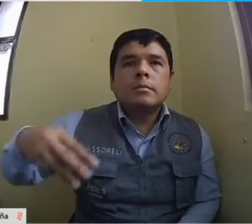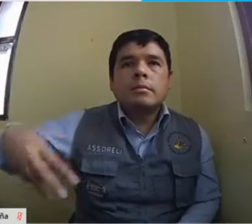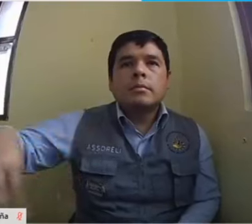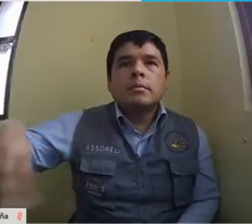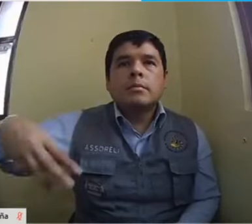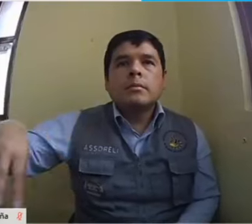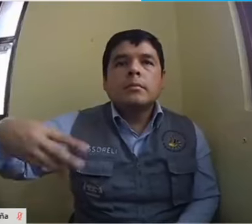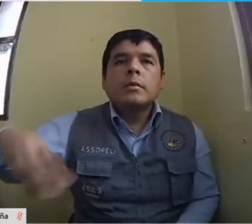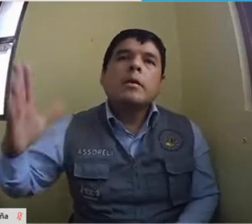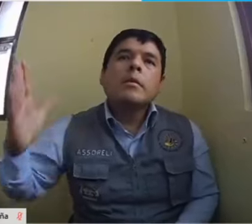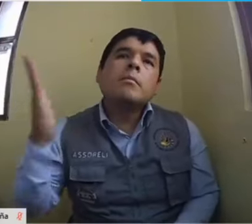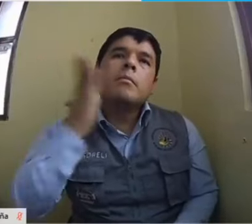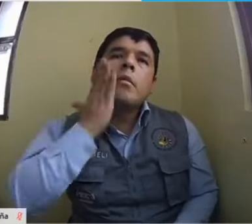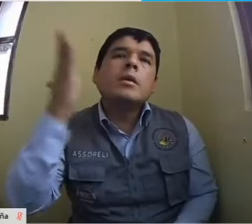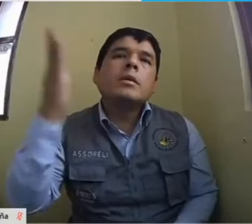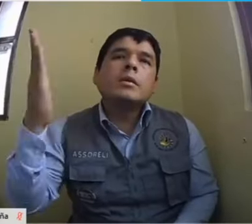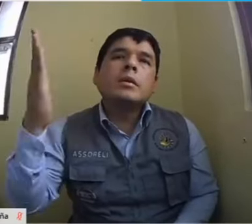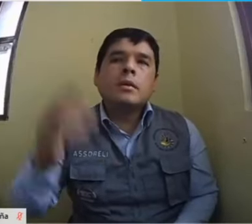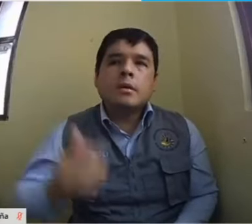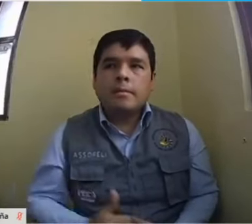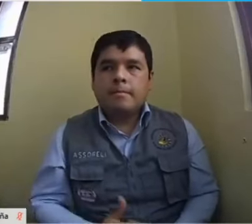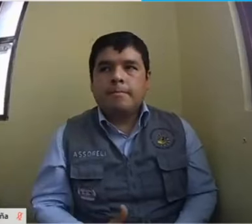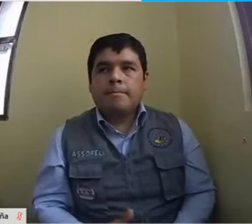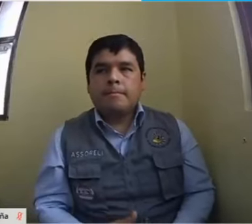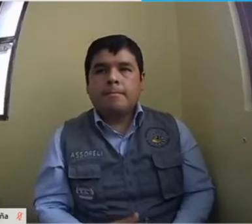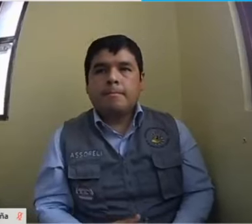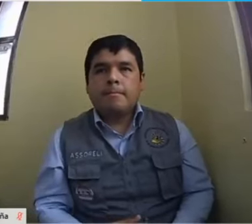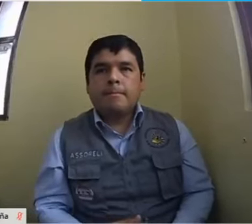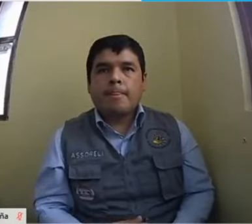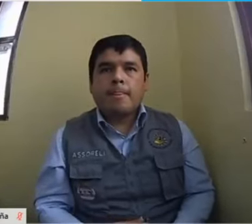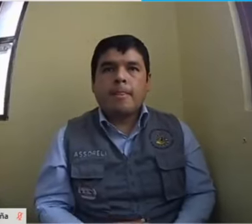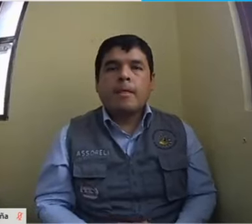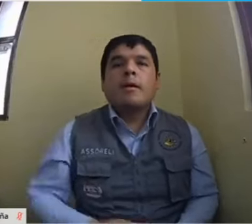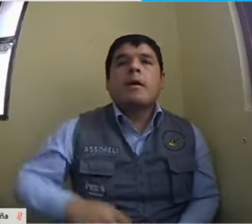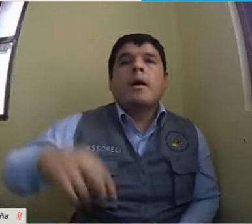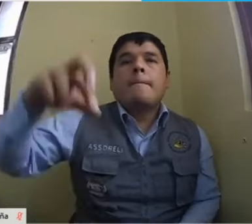Madrina, la M y el golpecito, es madrina.